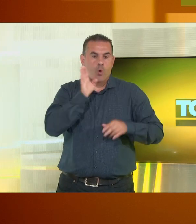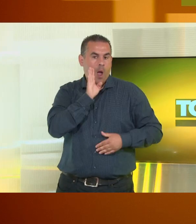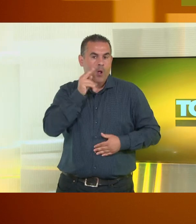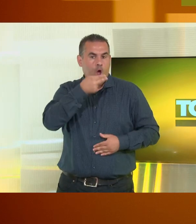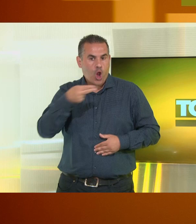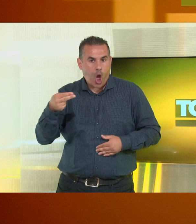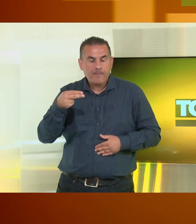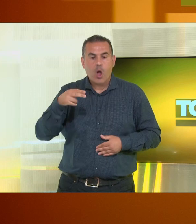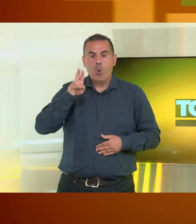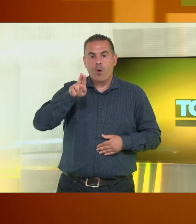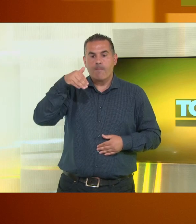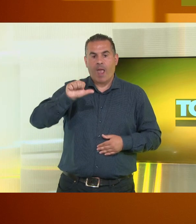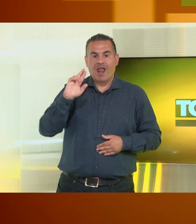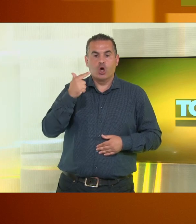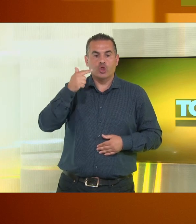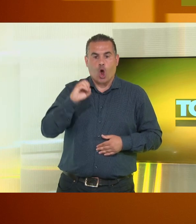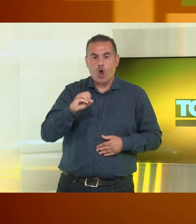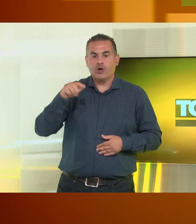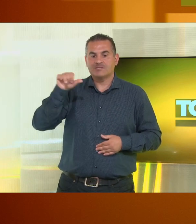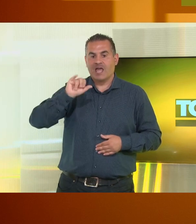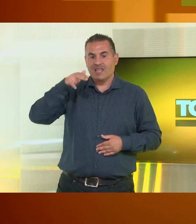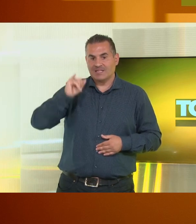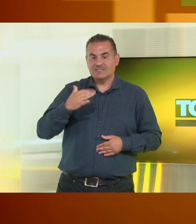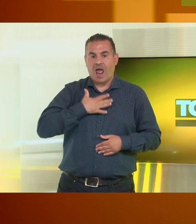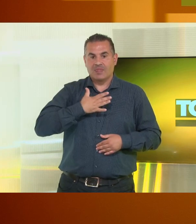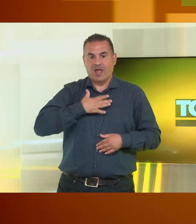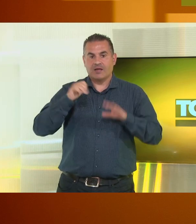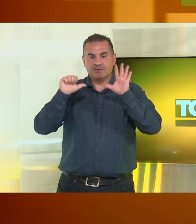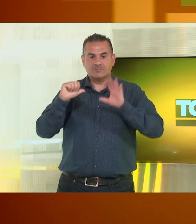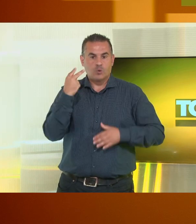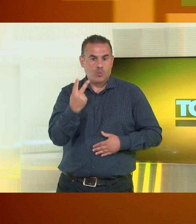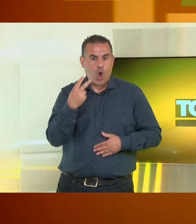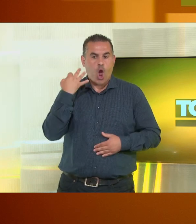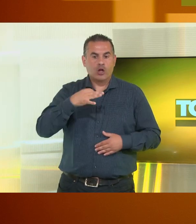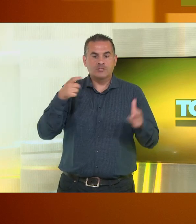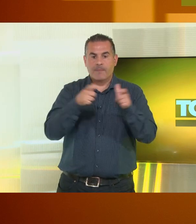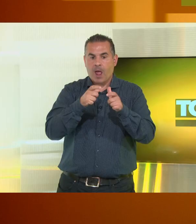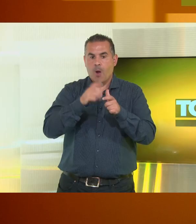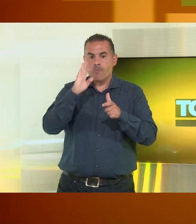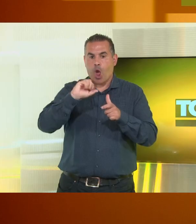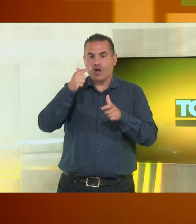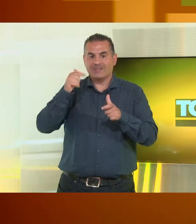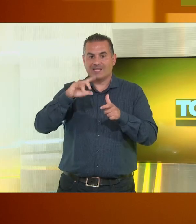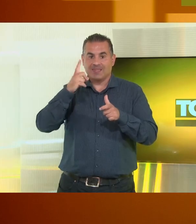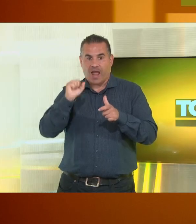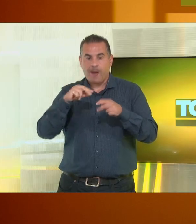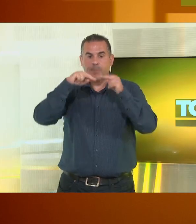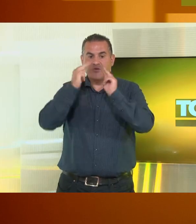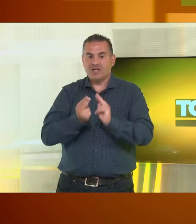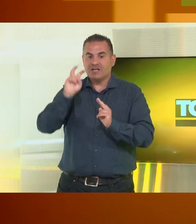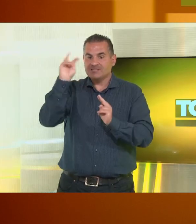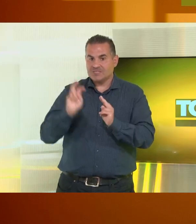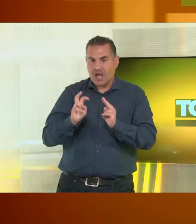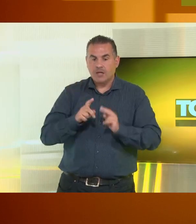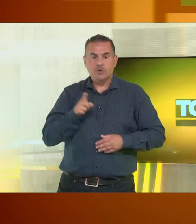rapporti con i familiari da molti anni, non aveva figli e non era sposato. Viveva volontariamente una vita di solitudine lontano dal mondo a Olbia. La